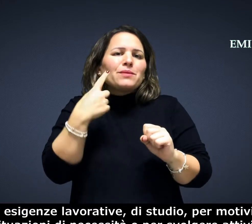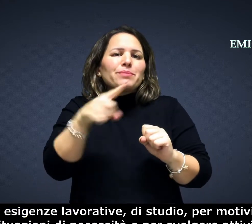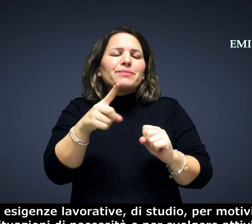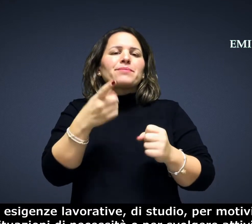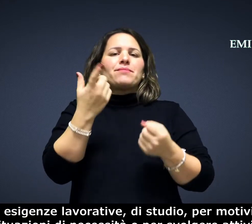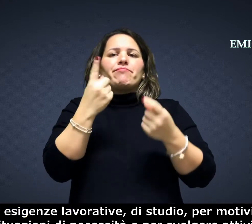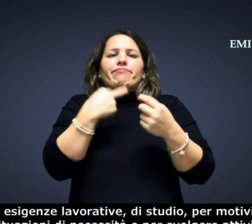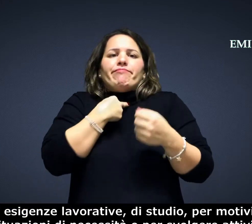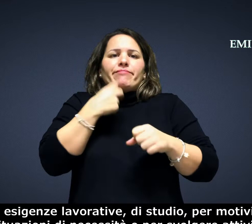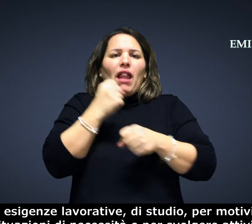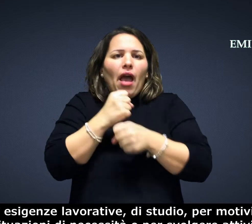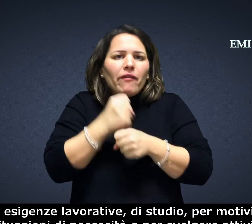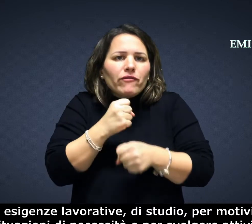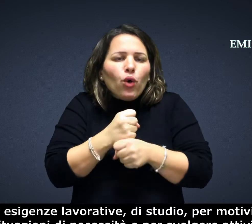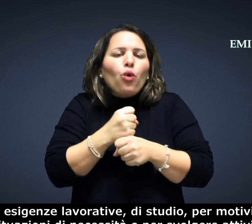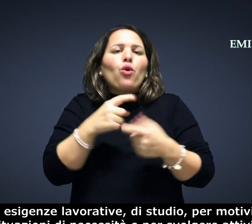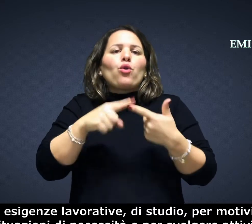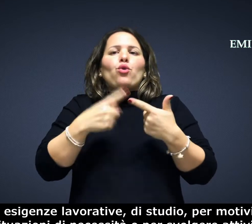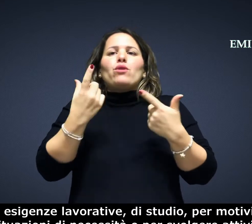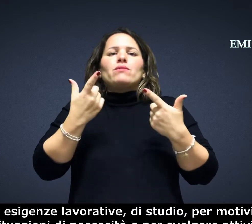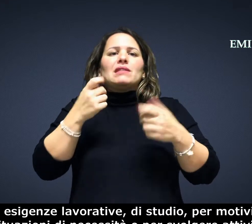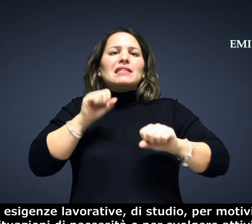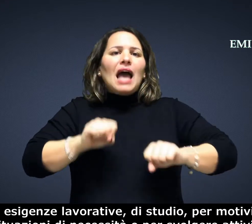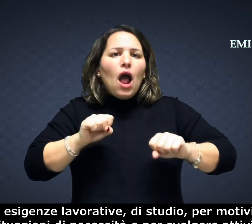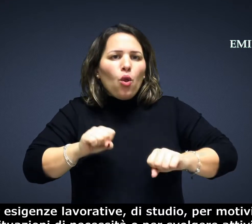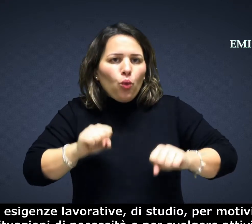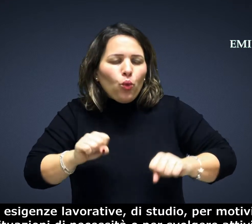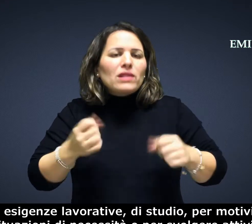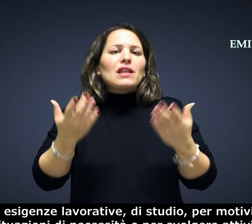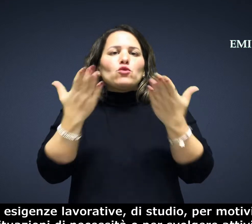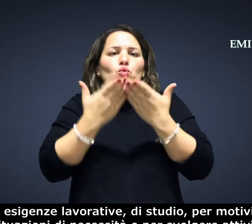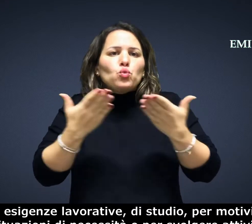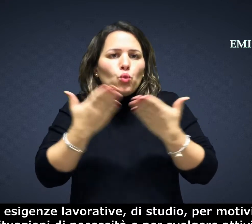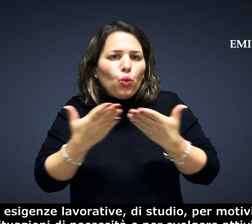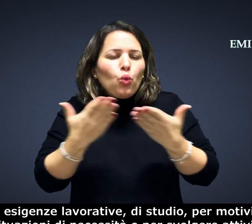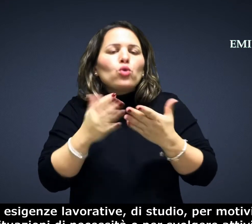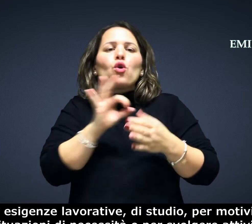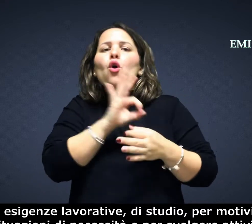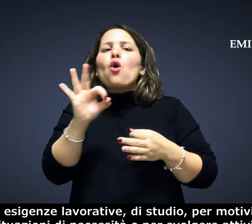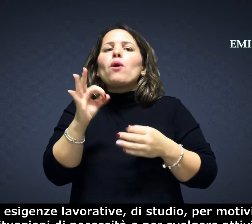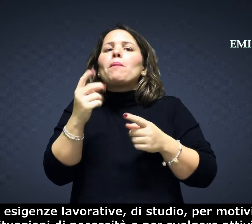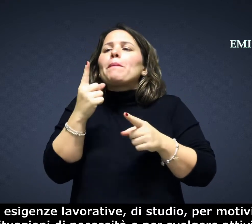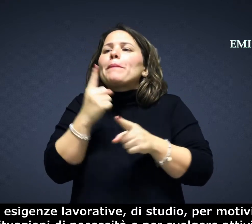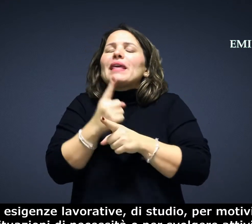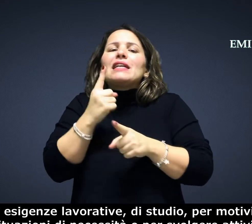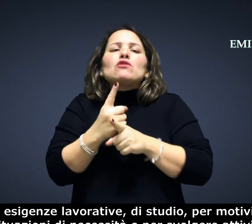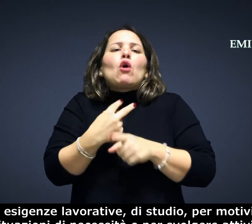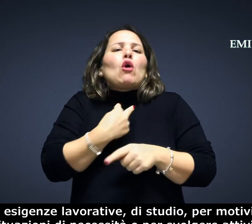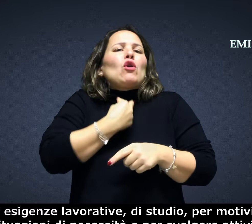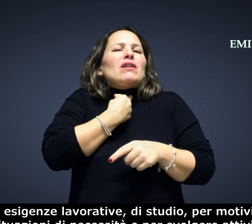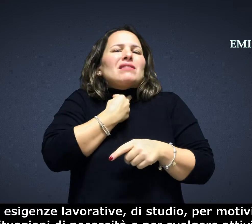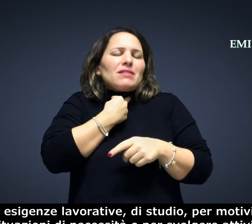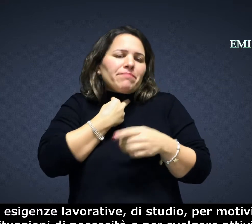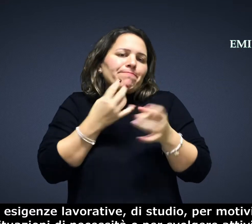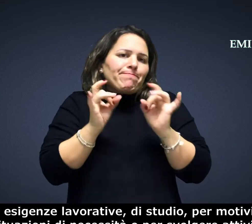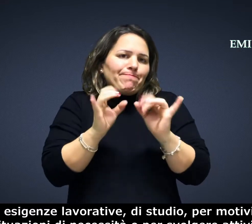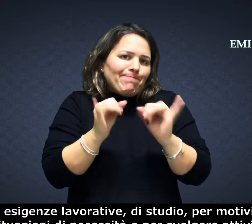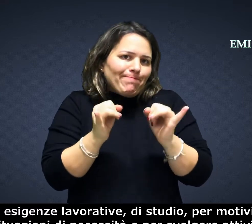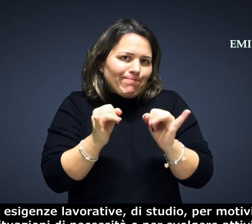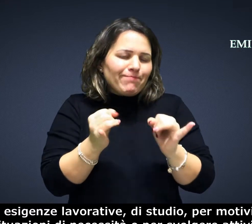non spostarsi con mezzi di trasporto pubblici o privati, salvo che per esigenze lavorative, di studio, per motivi di salute, per